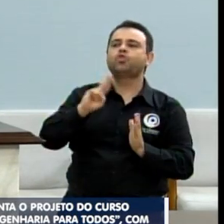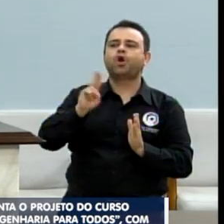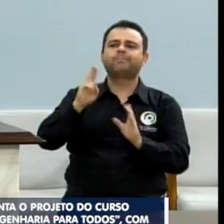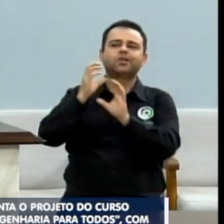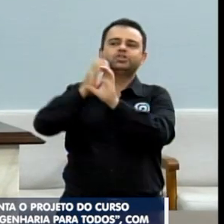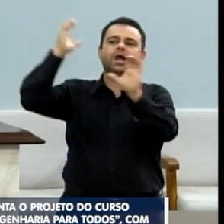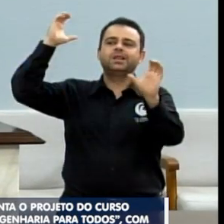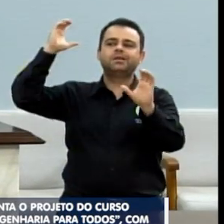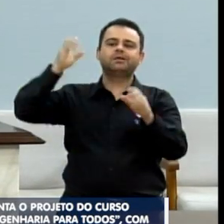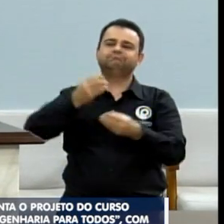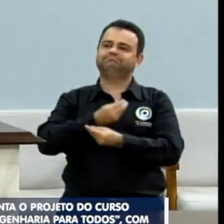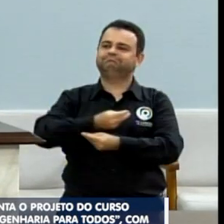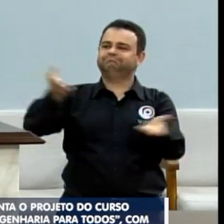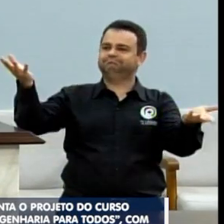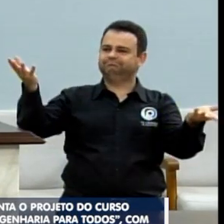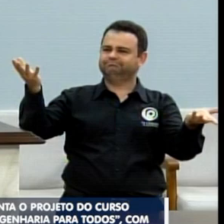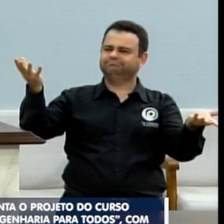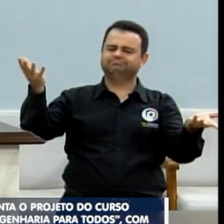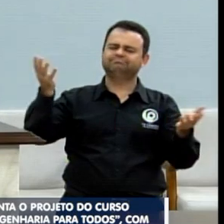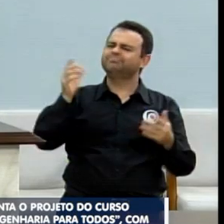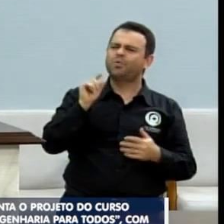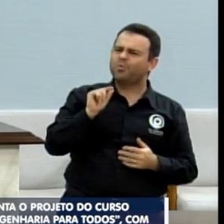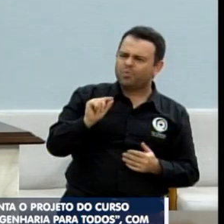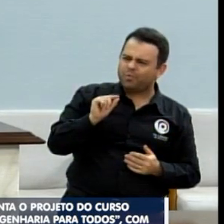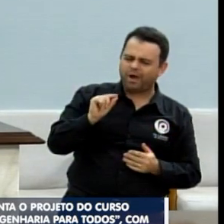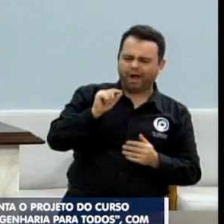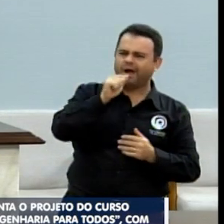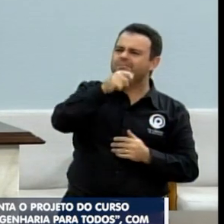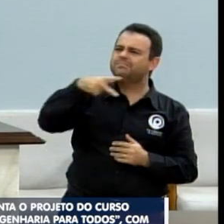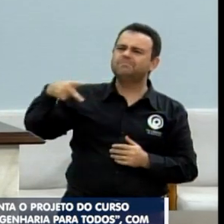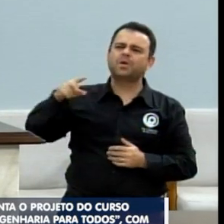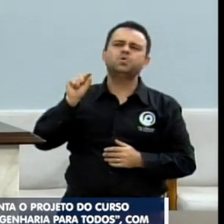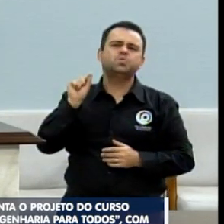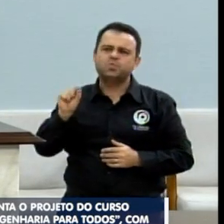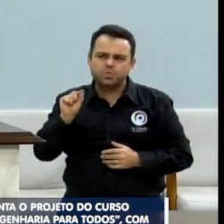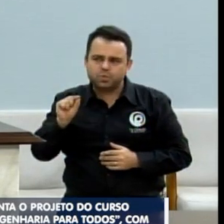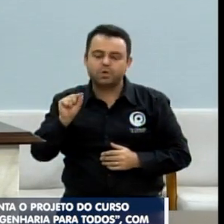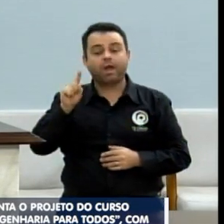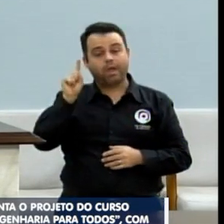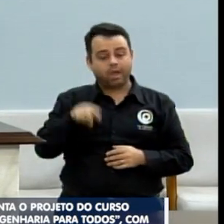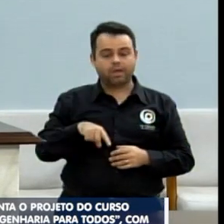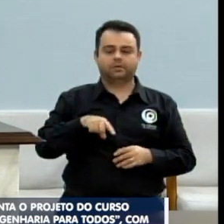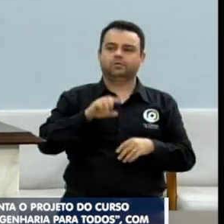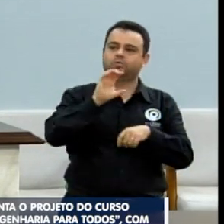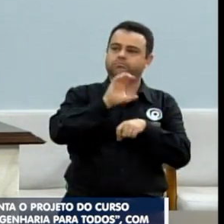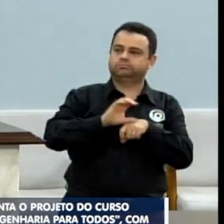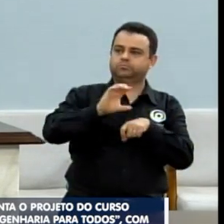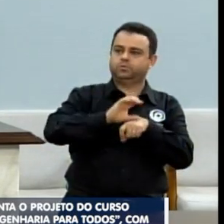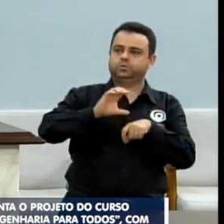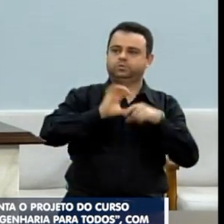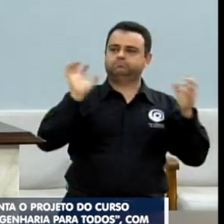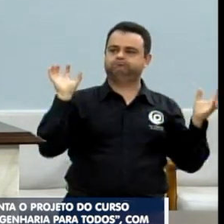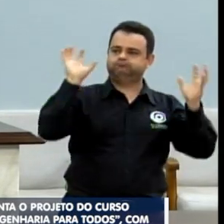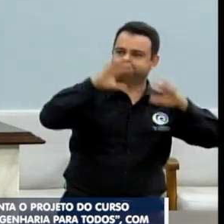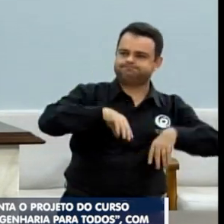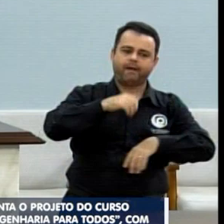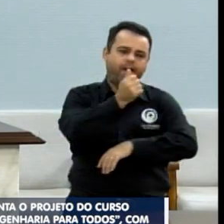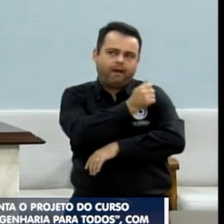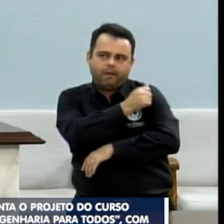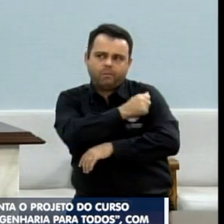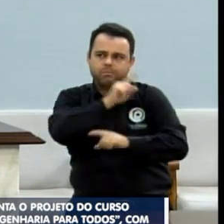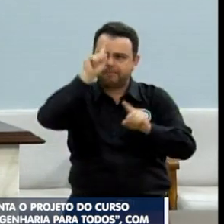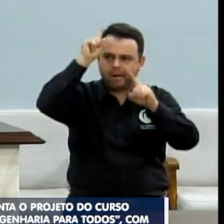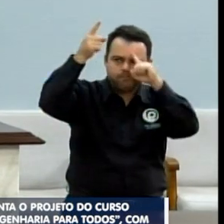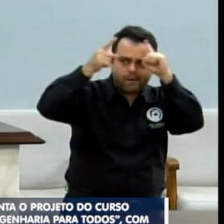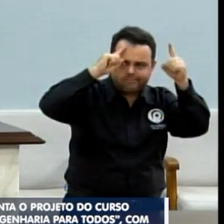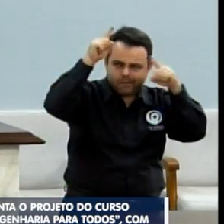de extensão universitária, então, neste primeiro momento, com o objetivo de promover a inclusão de